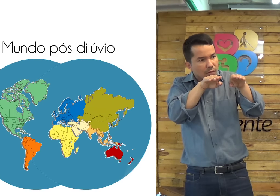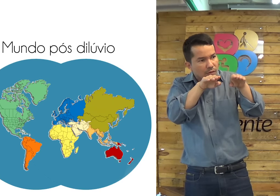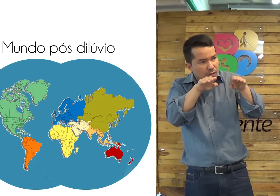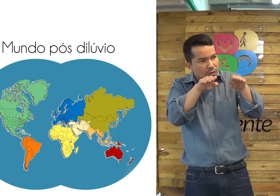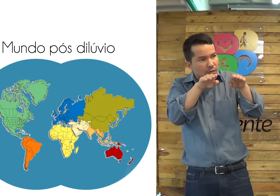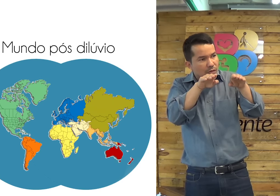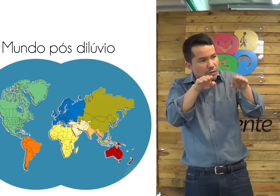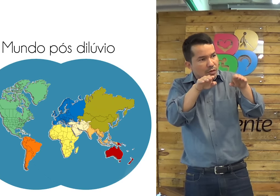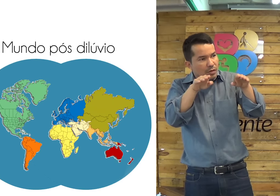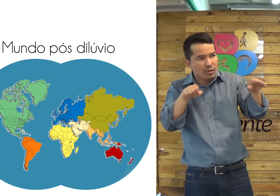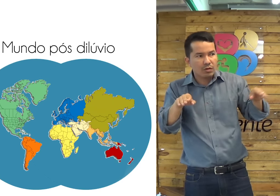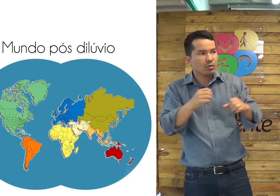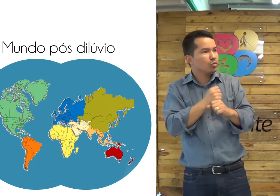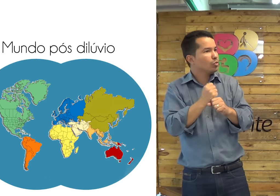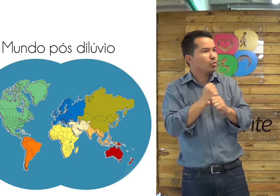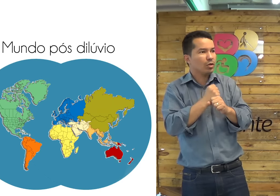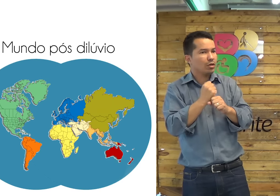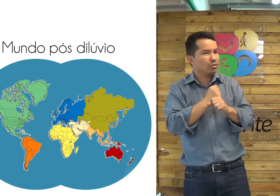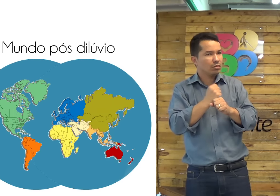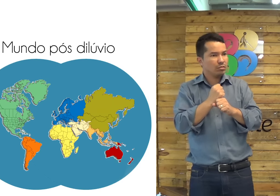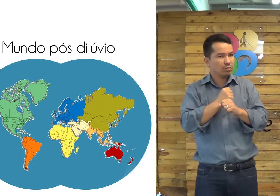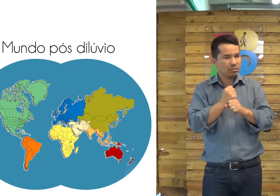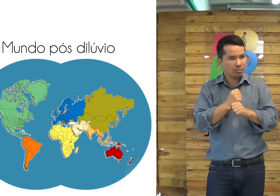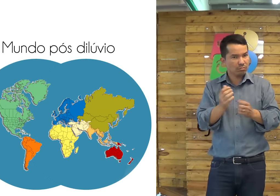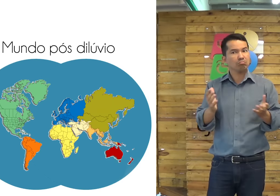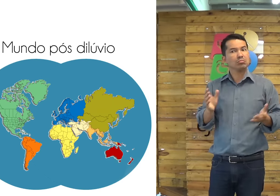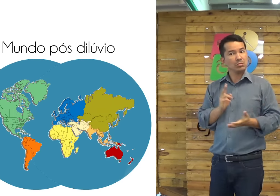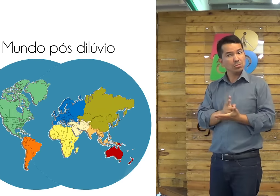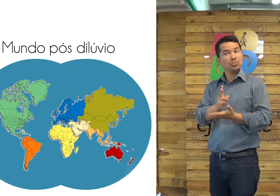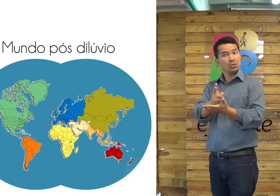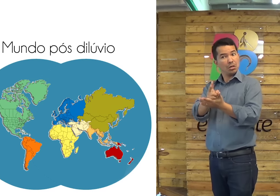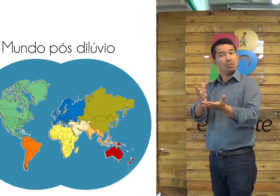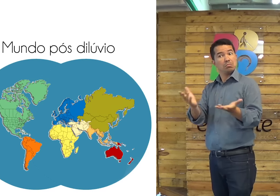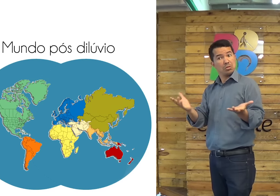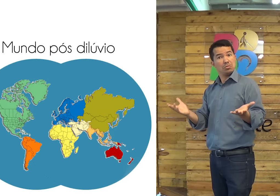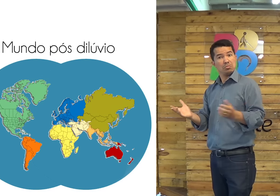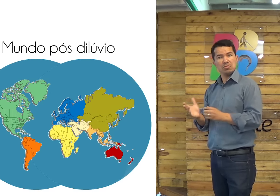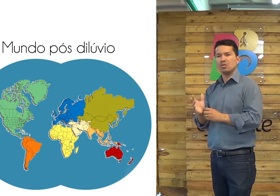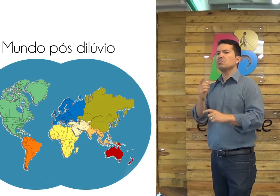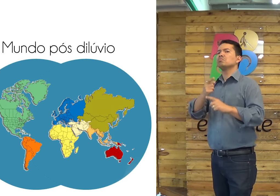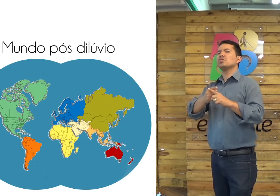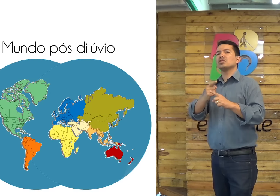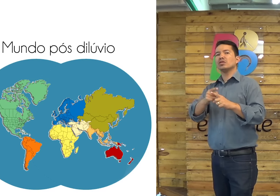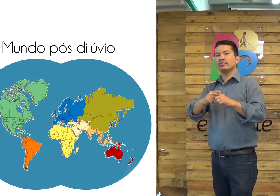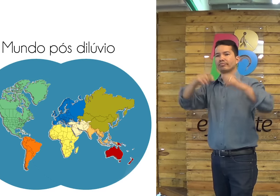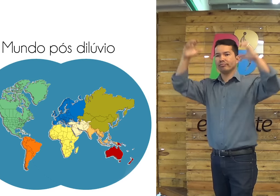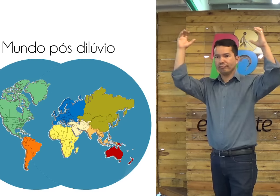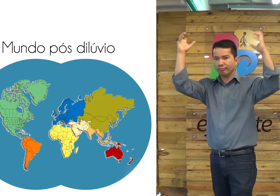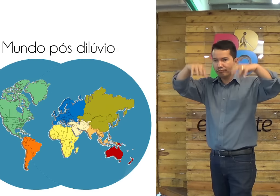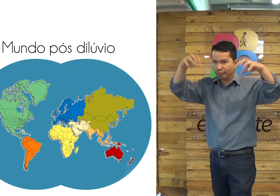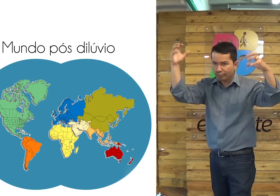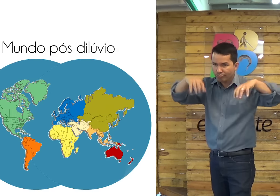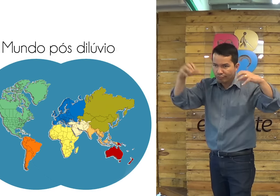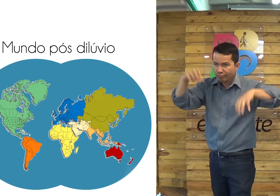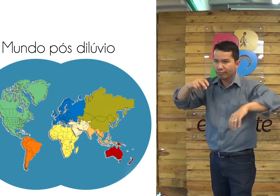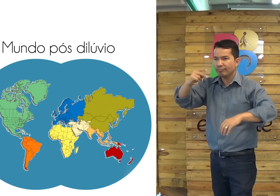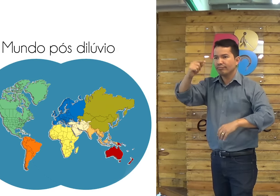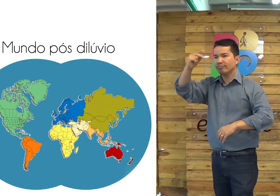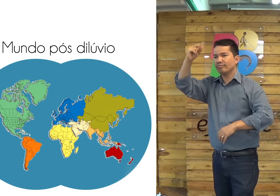pouco mais um pouco mais todo ano e por quê Por causa desse